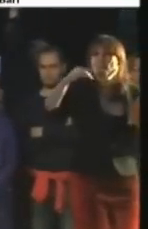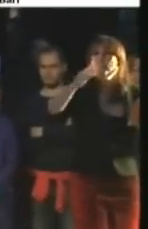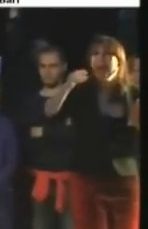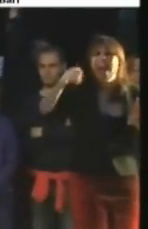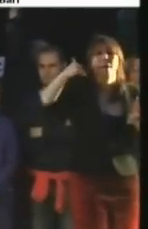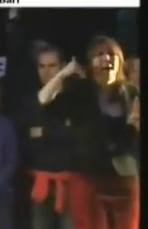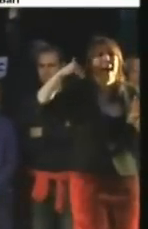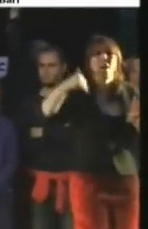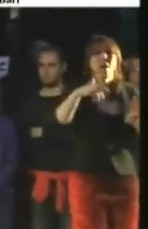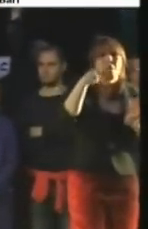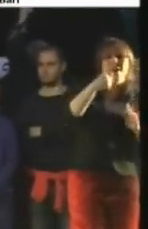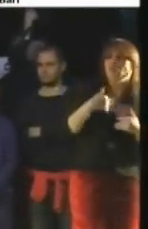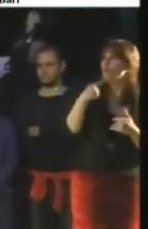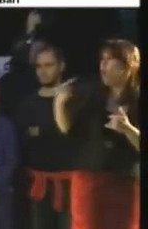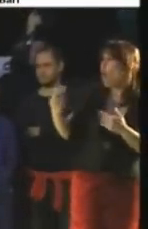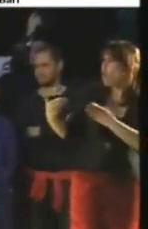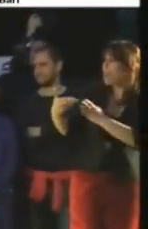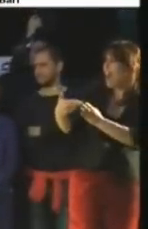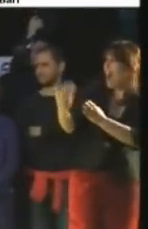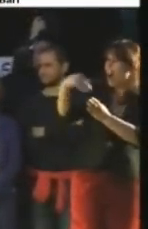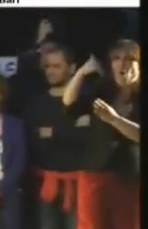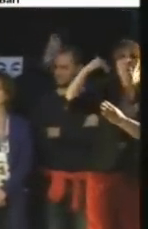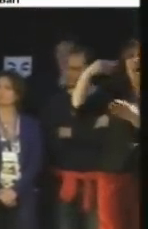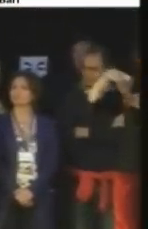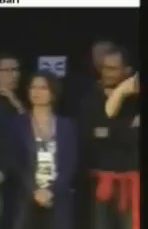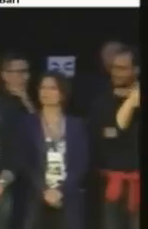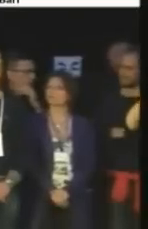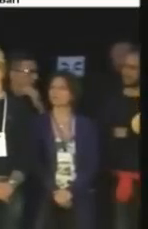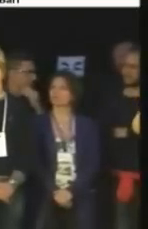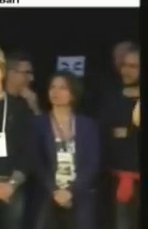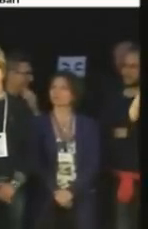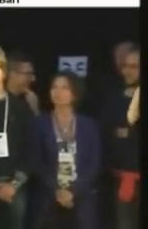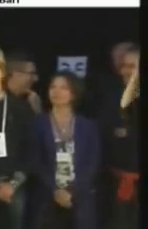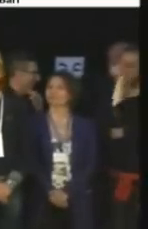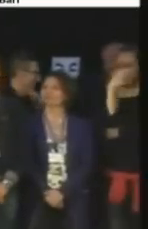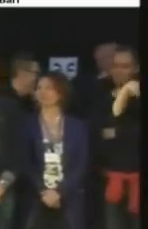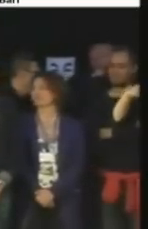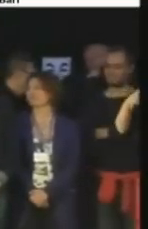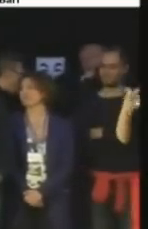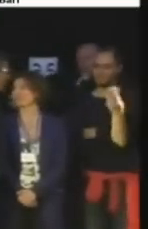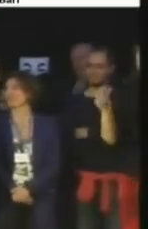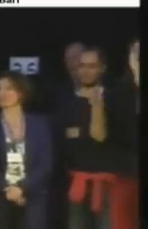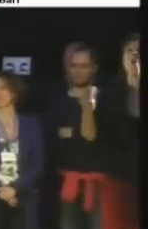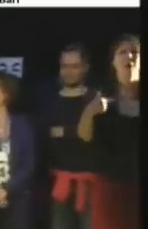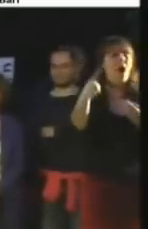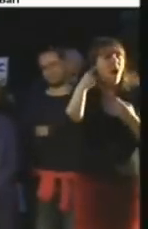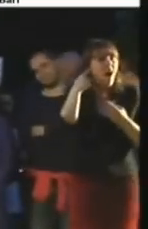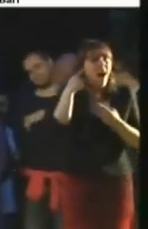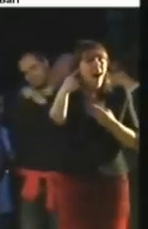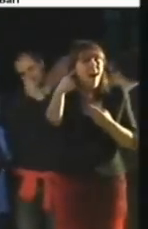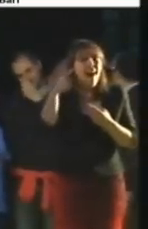belare delle pecore. E i pastori dicono: la pecora su casa, su pecora. E capisce che non bela in